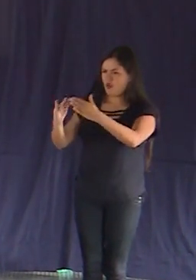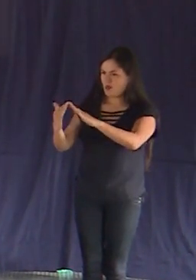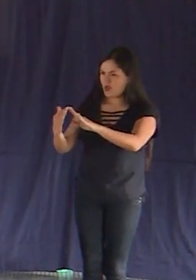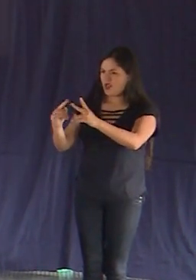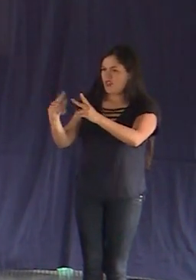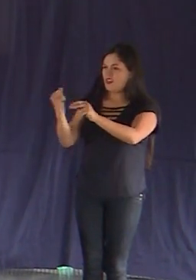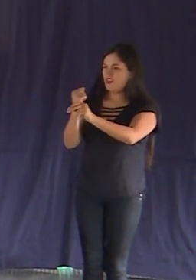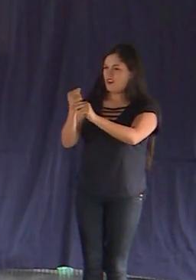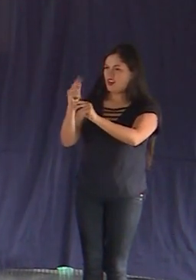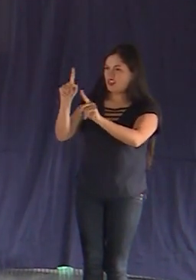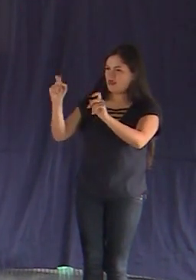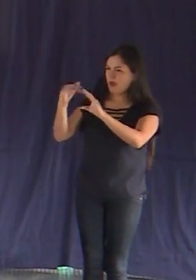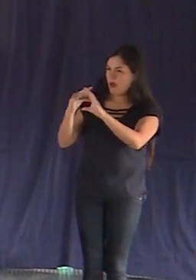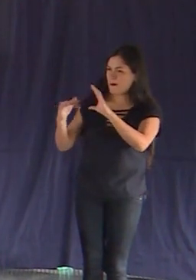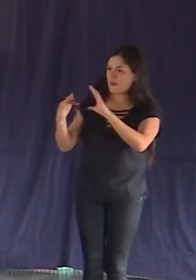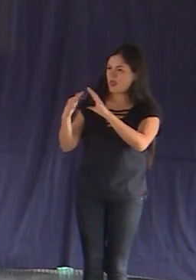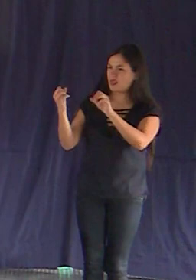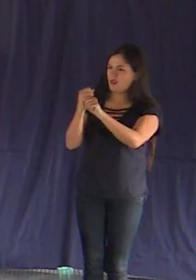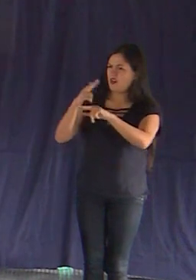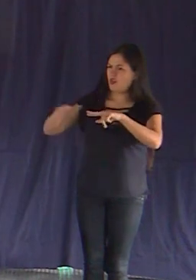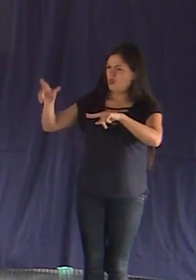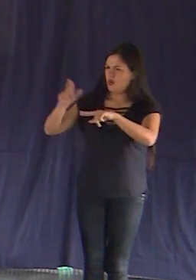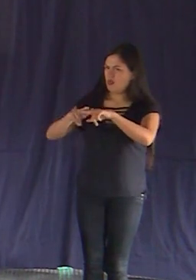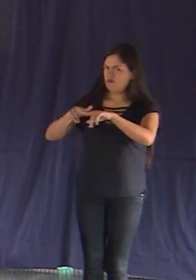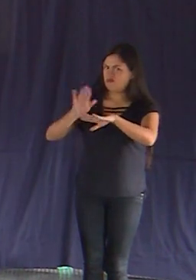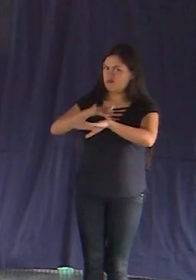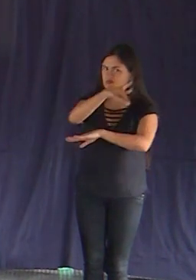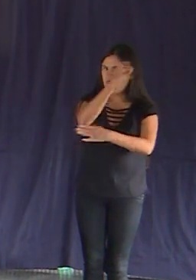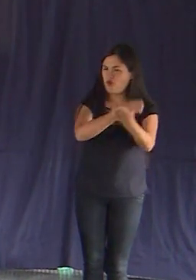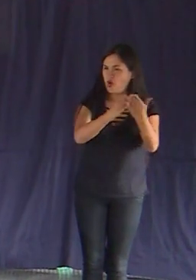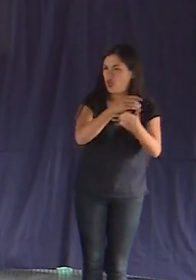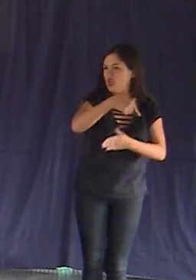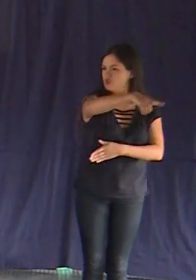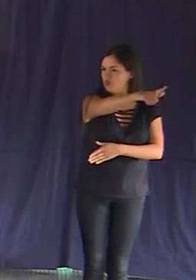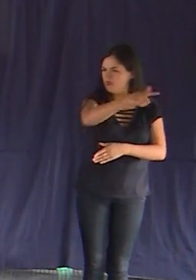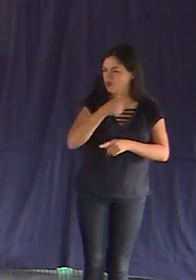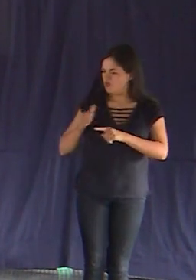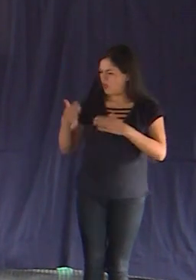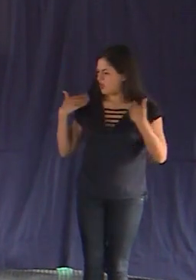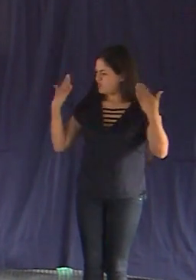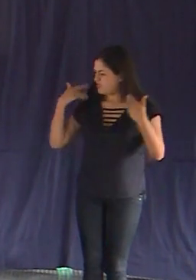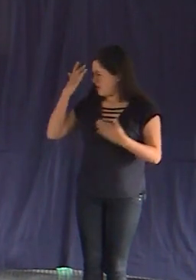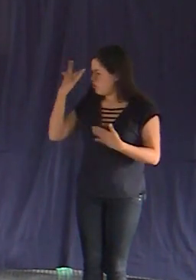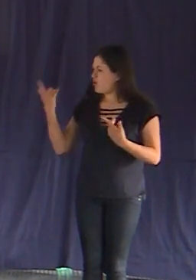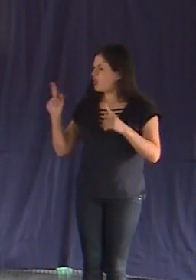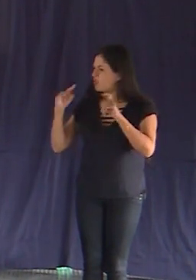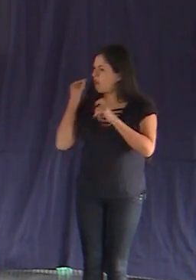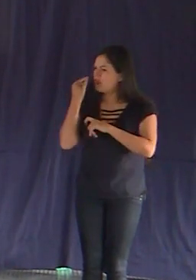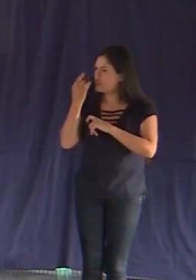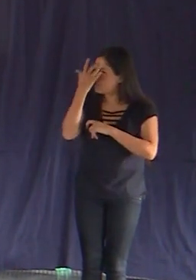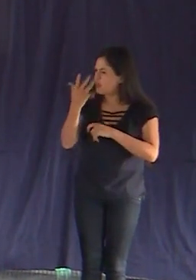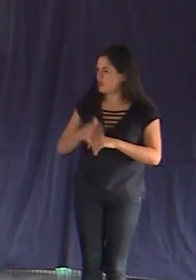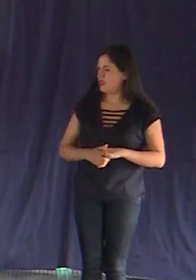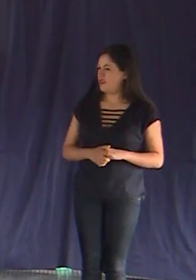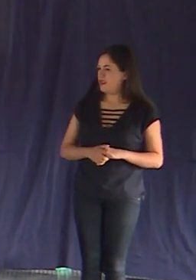ambiente, por el entorno natural? Y ¿eso no es de acaso de los de biología? O sea, ¿usted qué? Pues lo que pasa es que desde la facultad